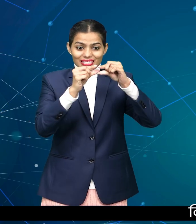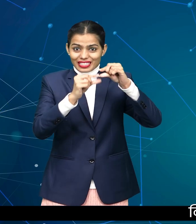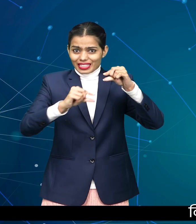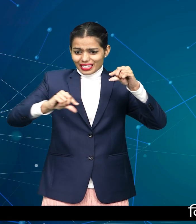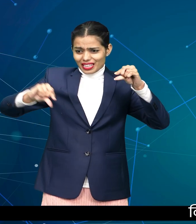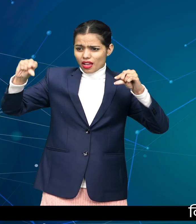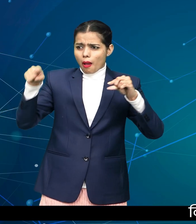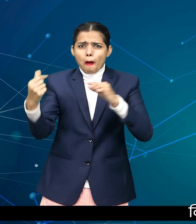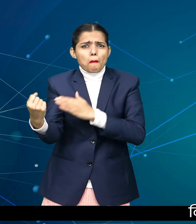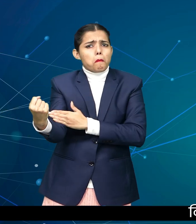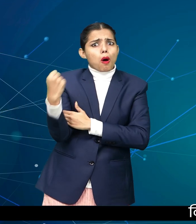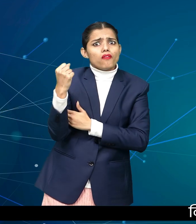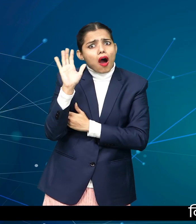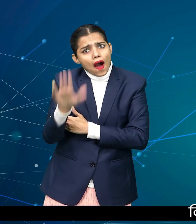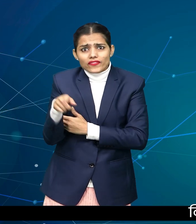विद्युत विभवांतर.